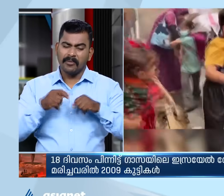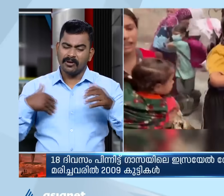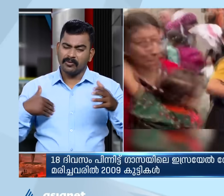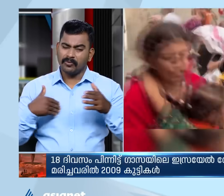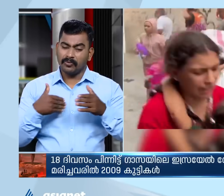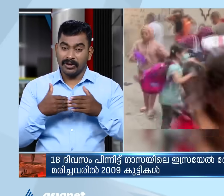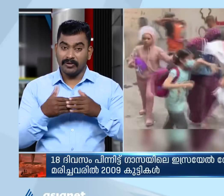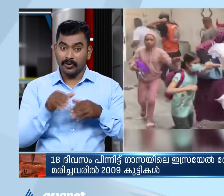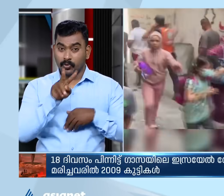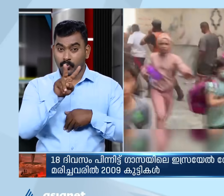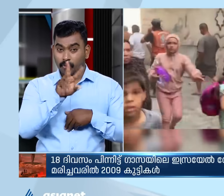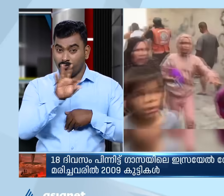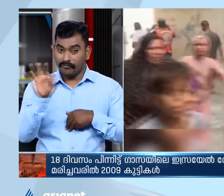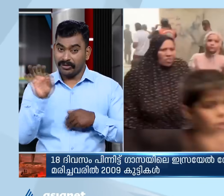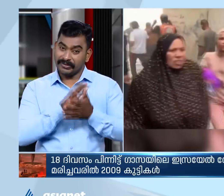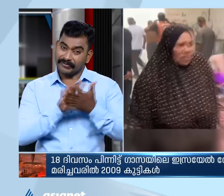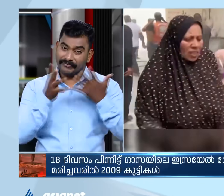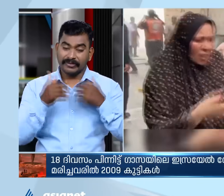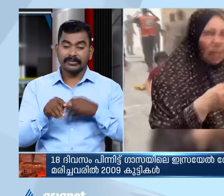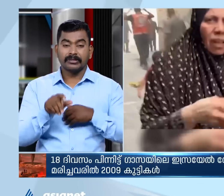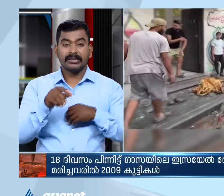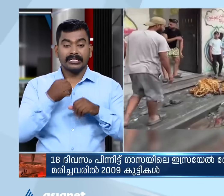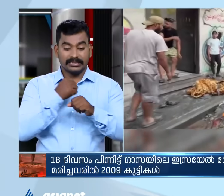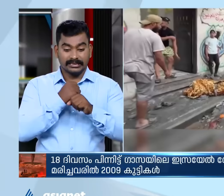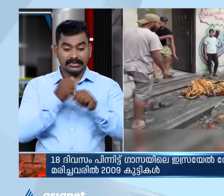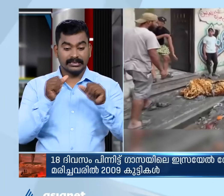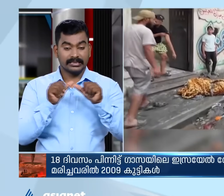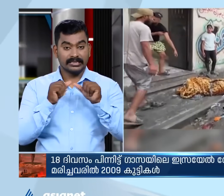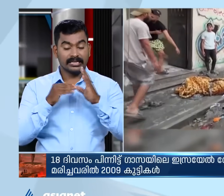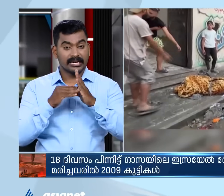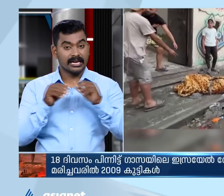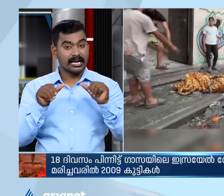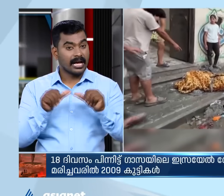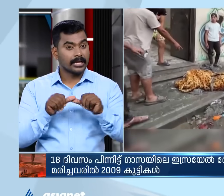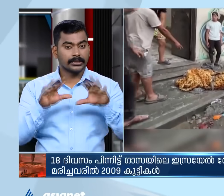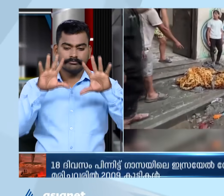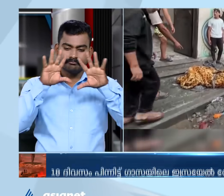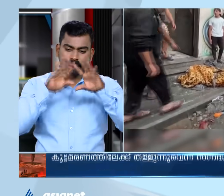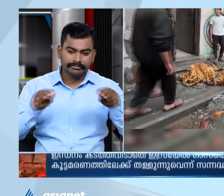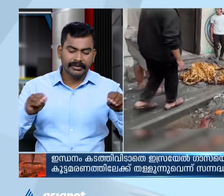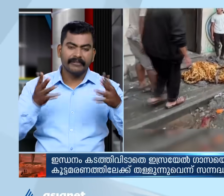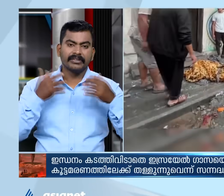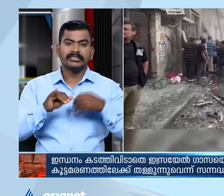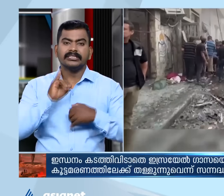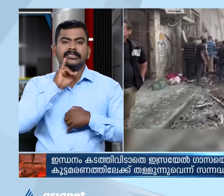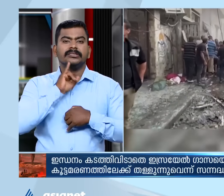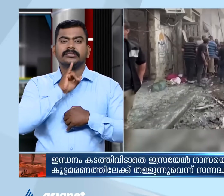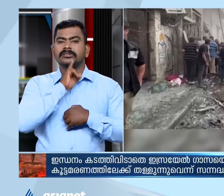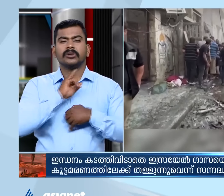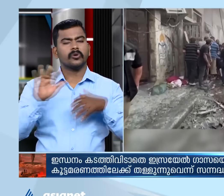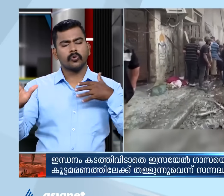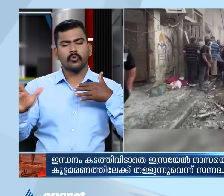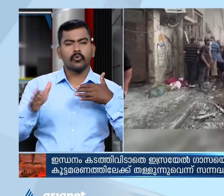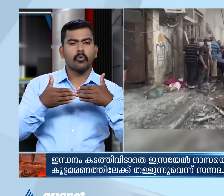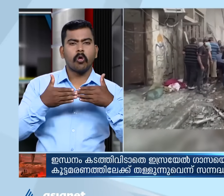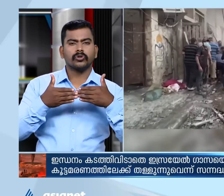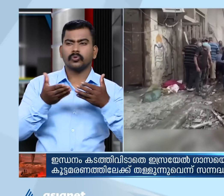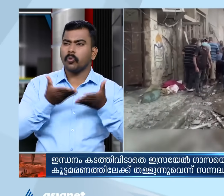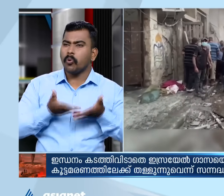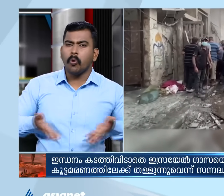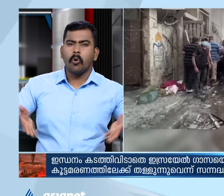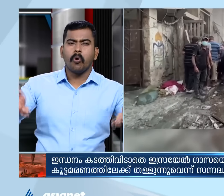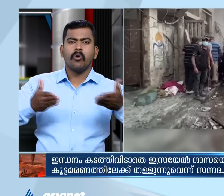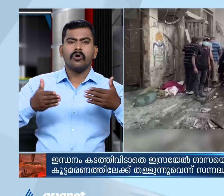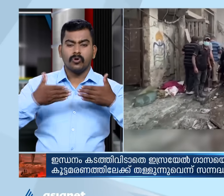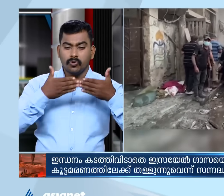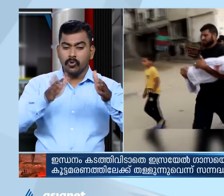രണ്ടരയാഴ്ച പിന്നിടുന്ന വ്യോമാക്രമണങ്ങളിൽ ഗാസ തകർന്നടിഞ്ഞിരിക്കുന്നു. ഇന്ധനം കടത്തിവിടില്ലെന്ന് പിടിവാശി തുടരുന്ന ഇസ്രയേൽ ഗാസയെ കൂട്ടമരണത്തിലേക്ക്